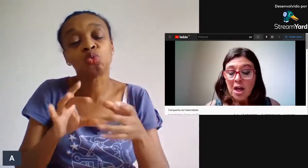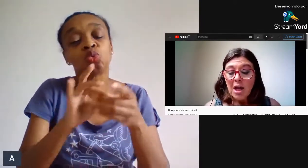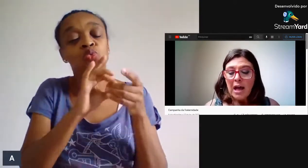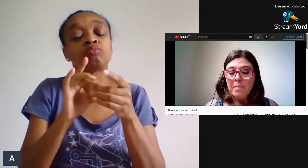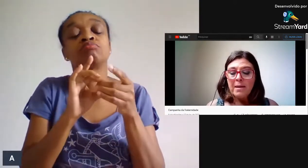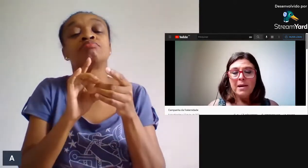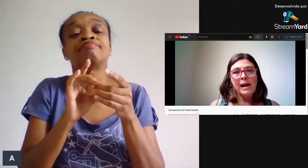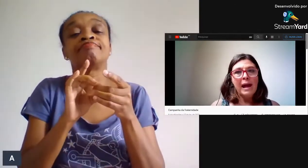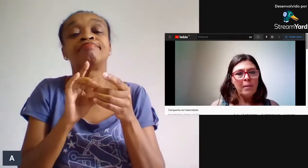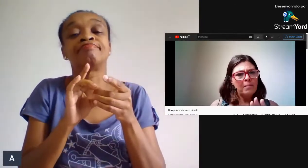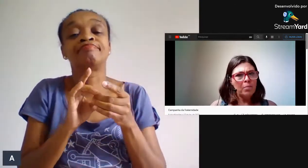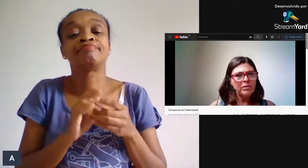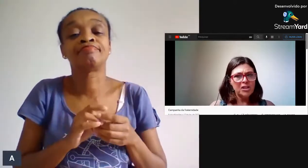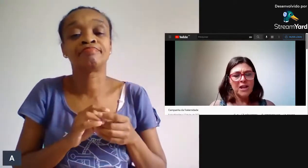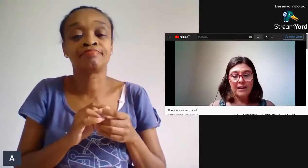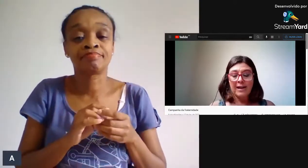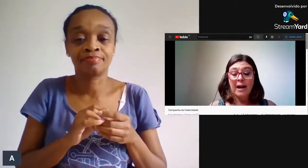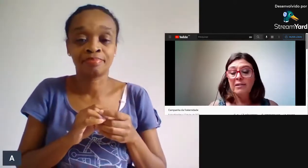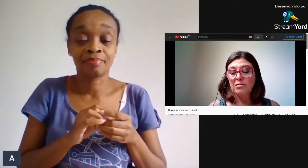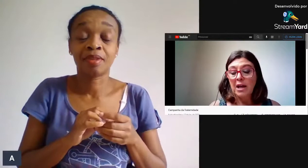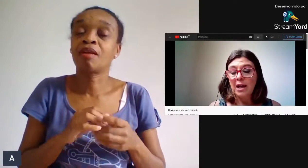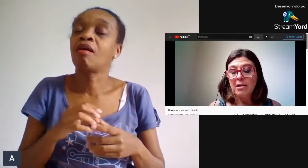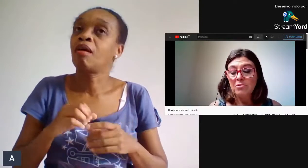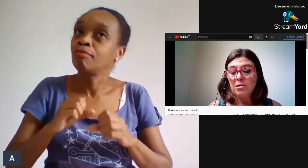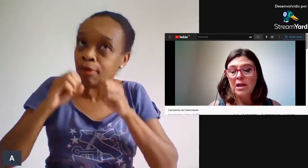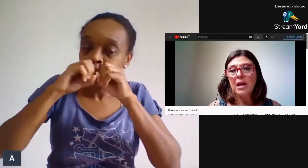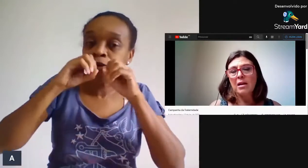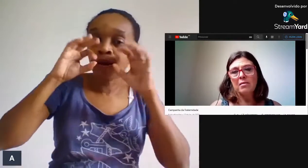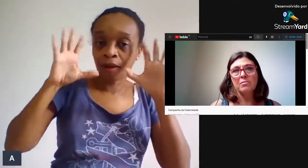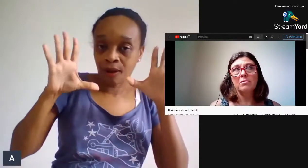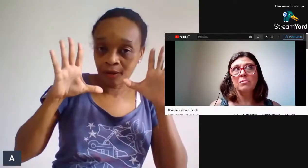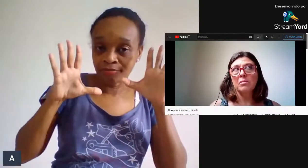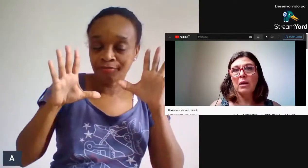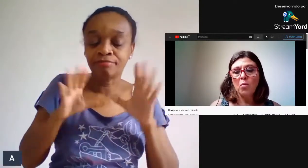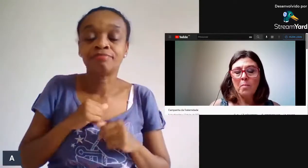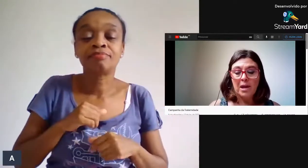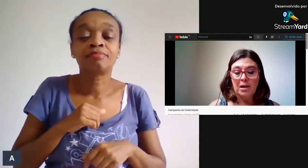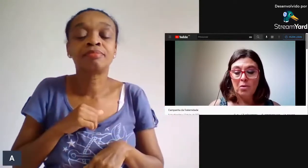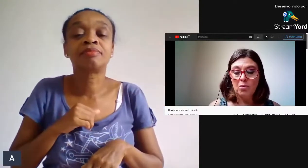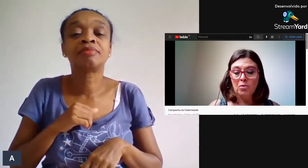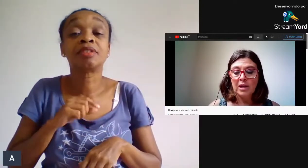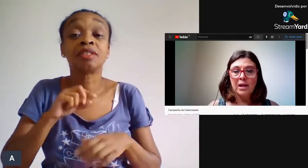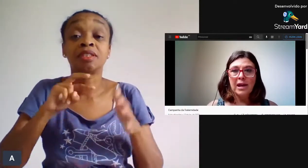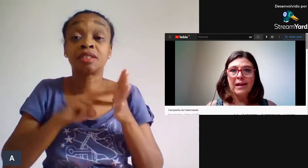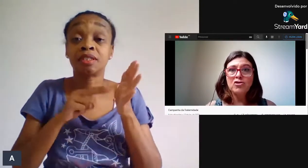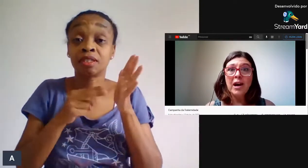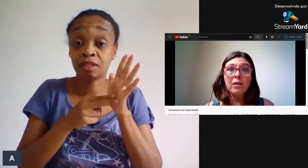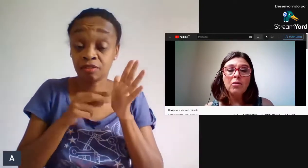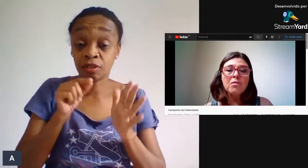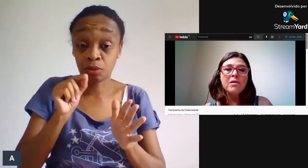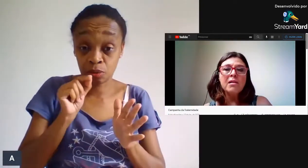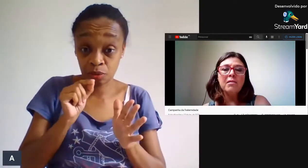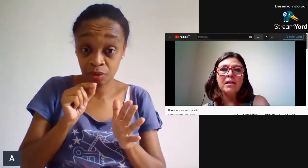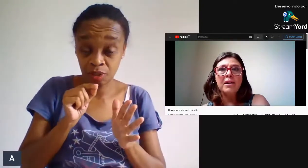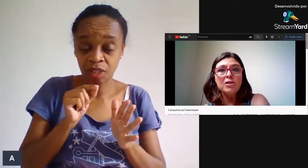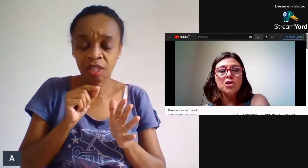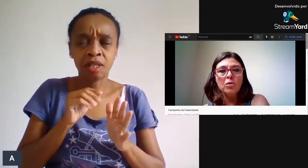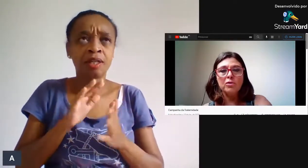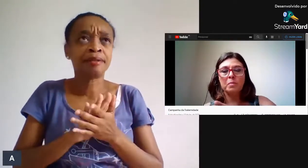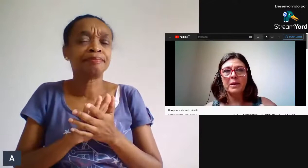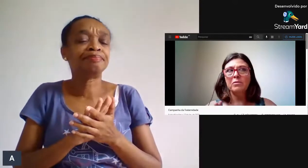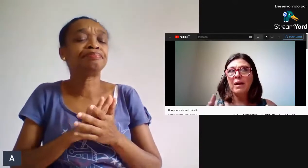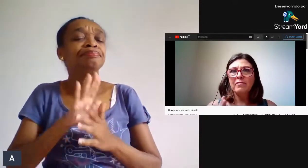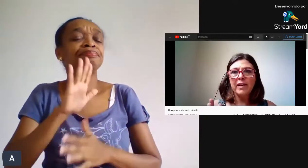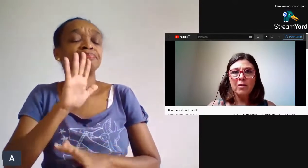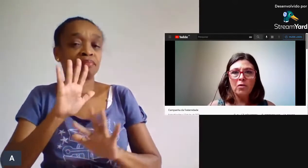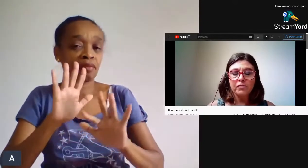fraternidade. É bom deixar claro, né, o que é ecumênico e o que é diálogo